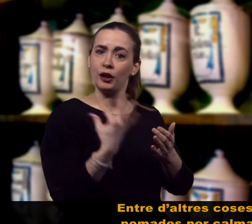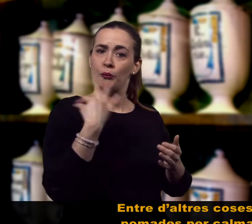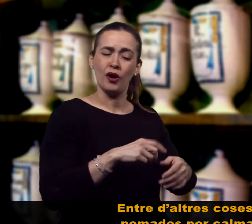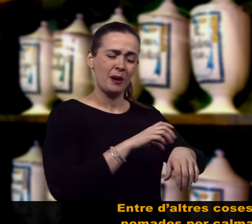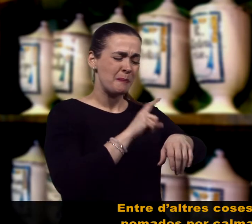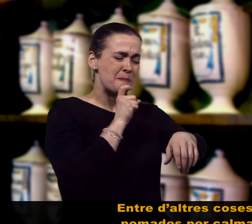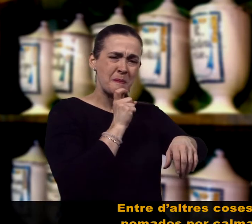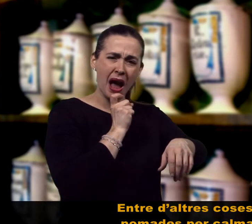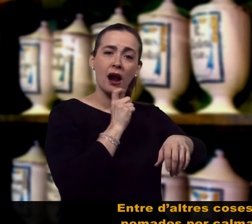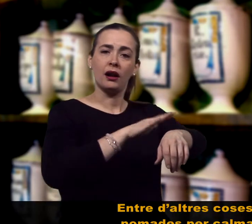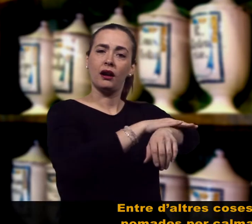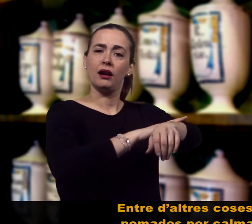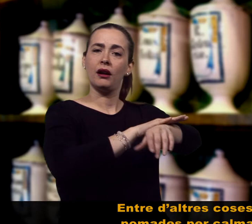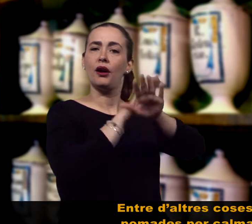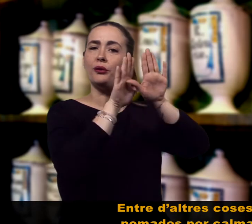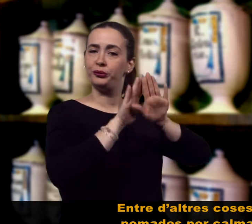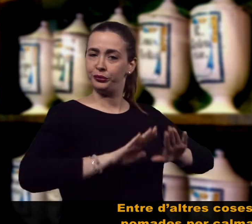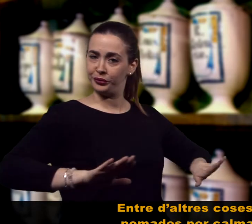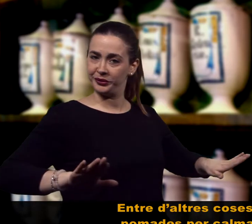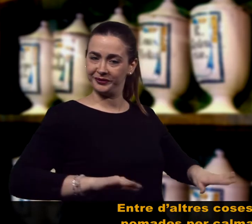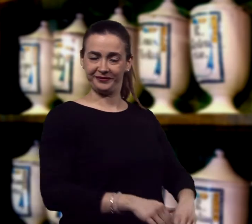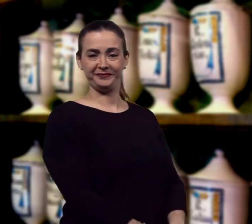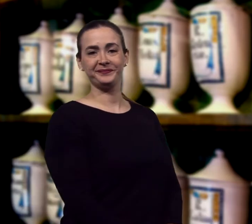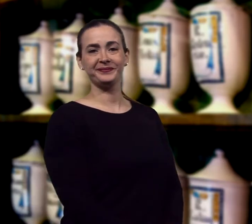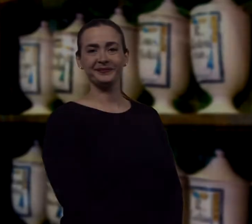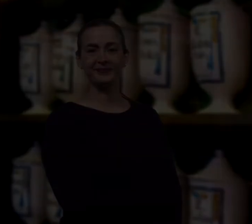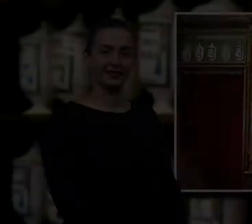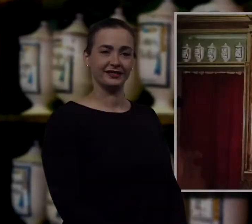Entre d'altres coses, se'n feien pomades per calmar el dolor.